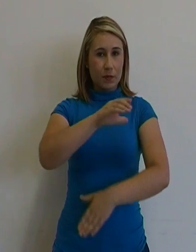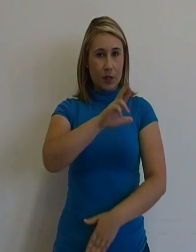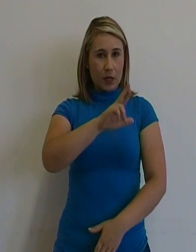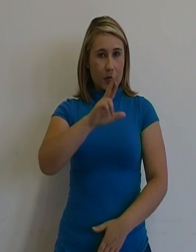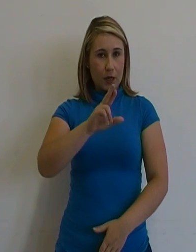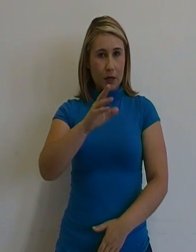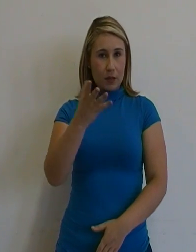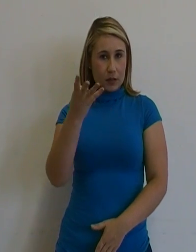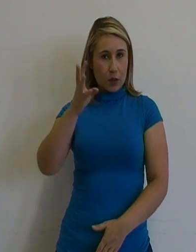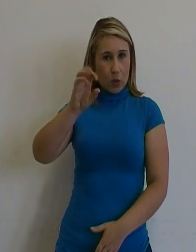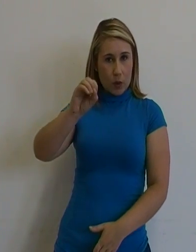número